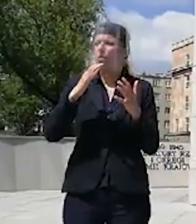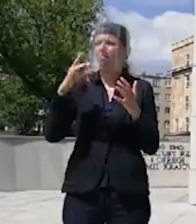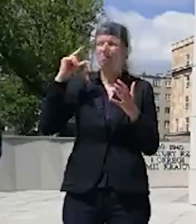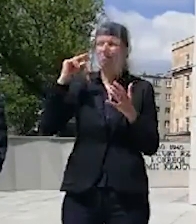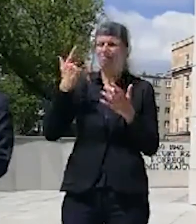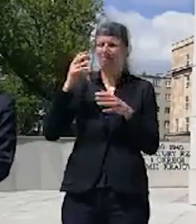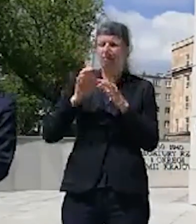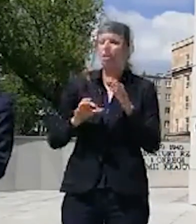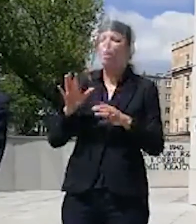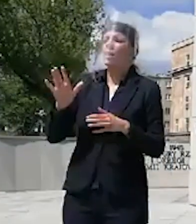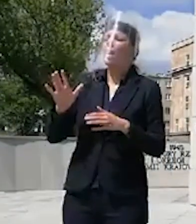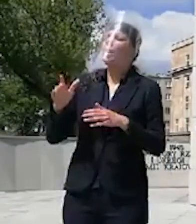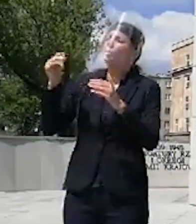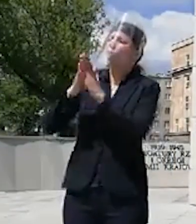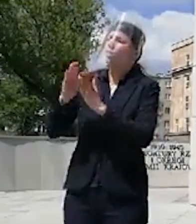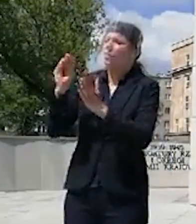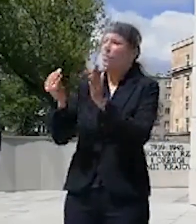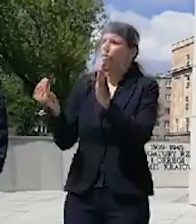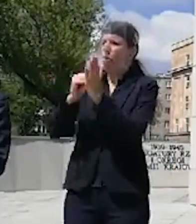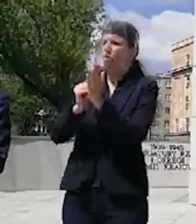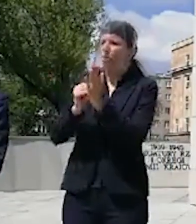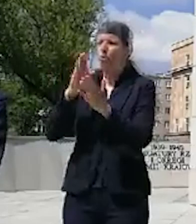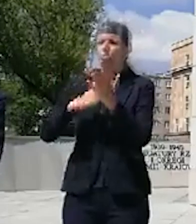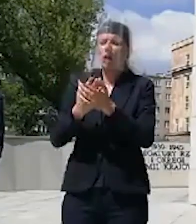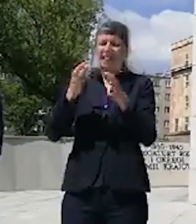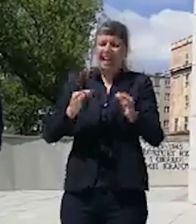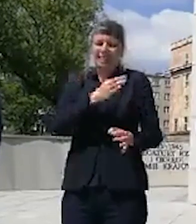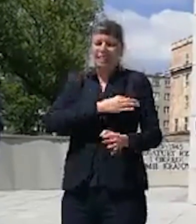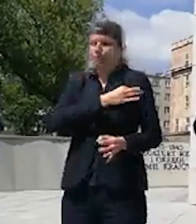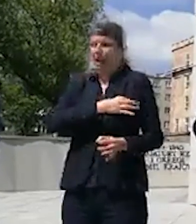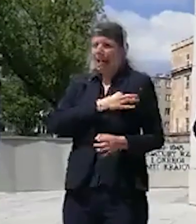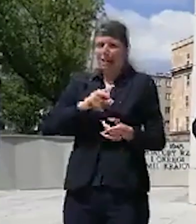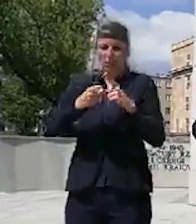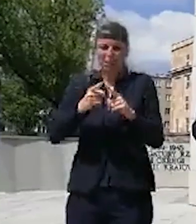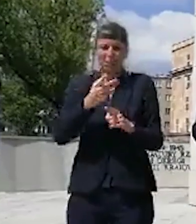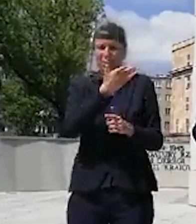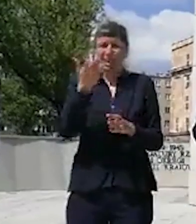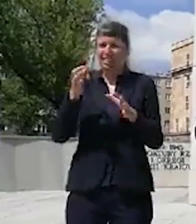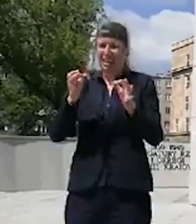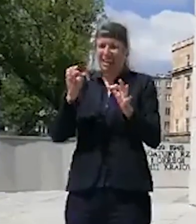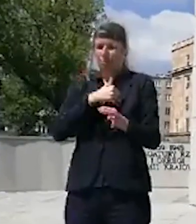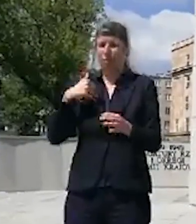które obserwuję na polskiej scenie politycznej, nie jest mi po drodze. Gdyby było, to bym się do nich zapisał. To jest coś.